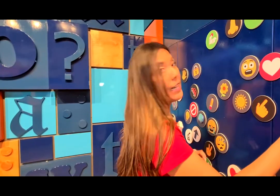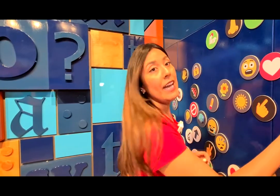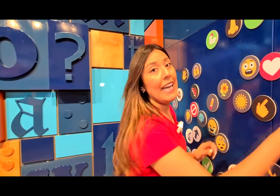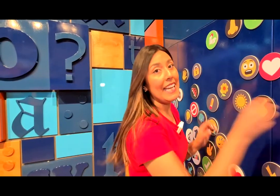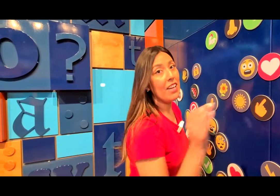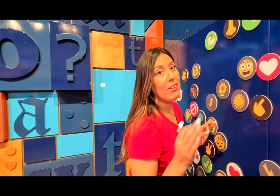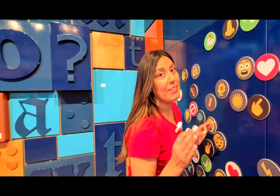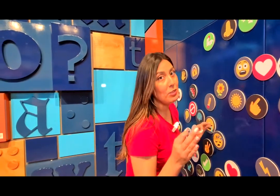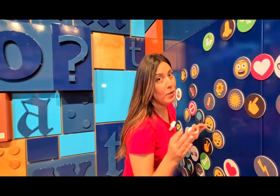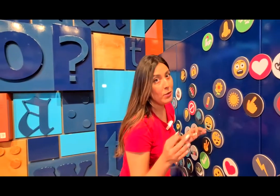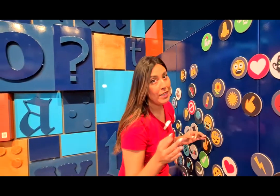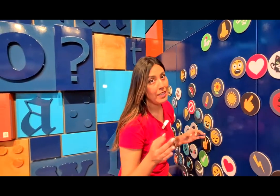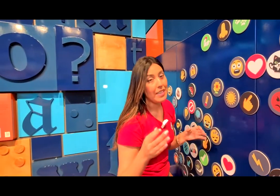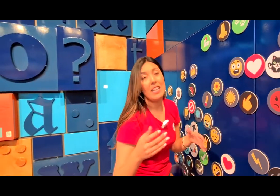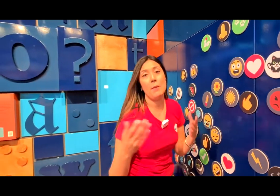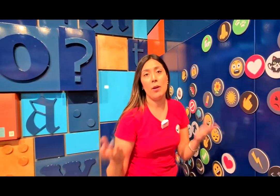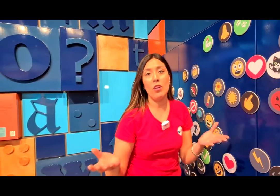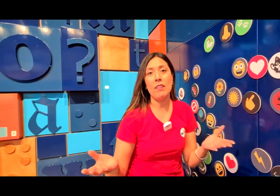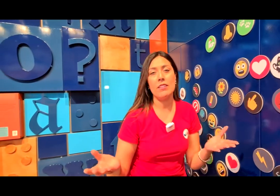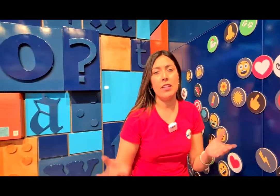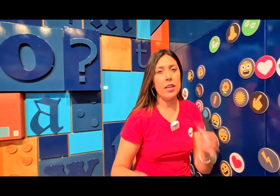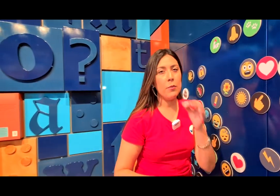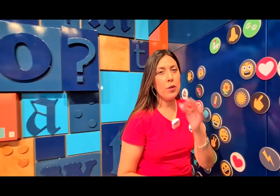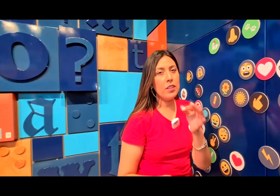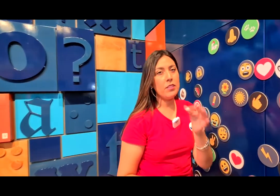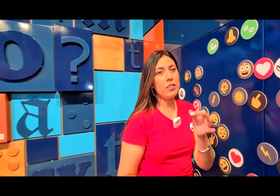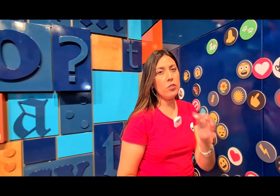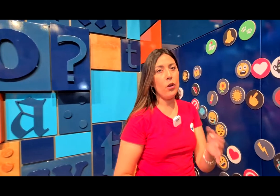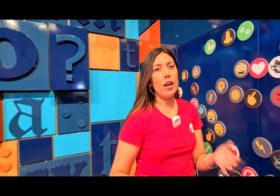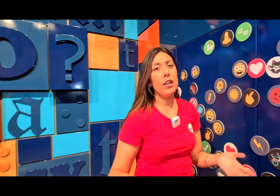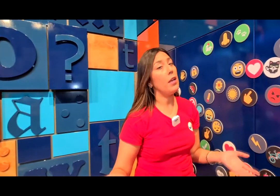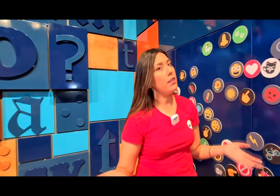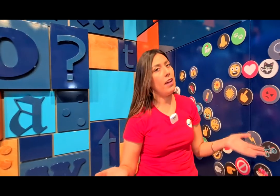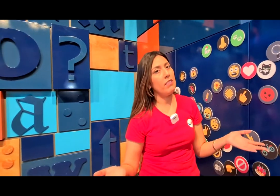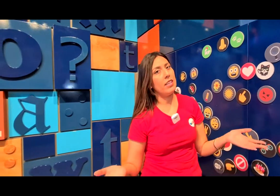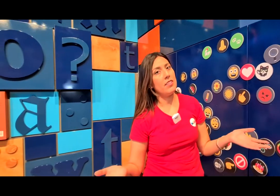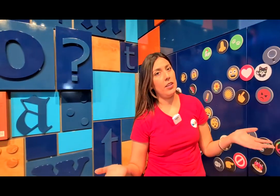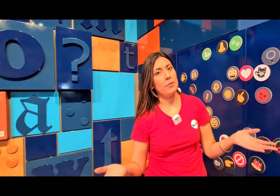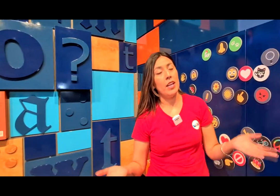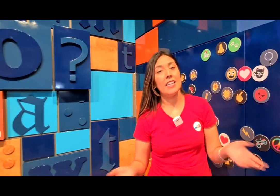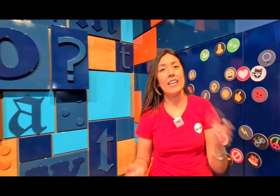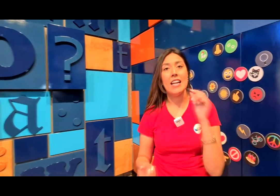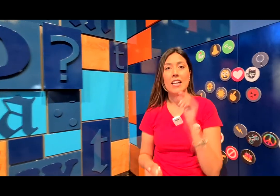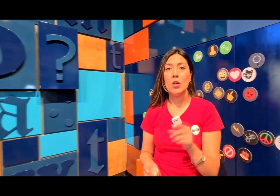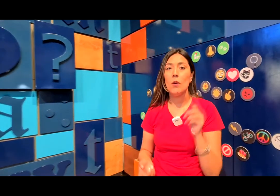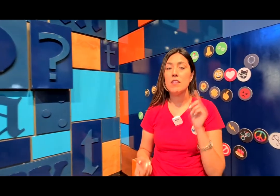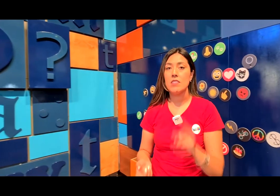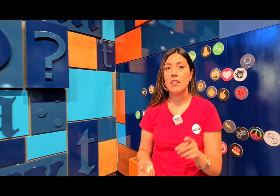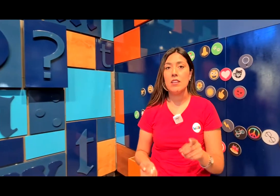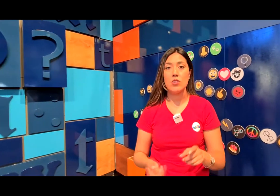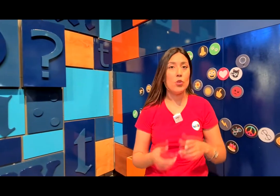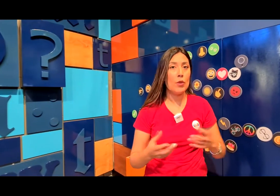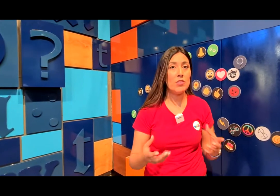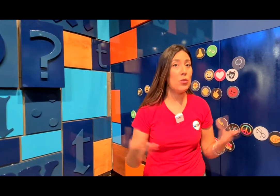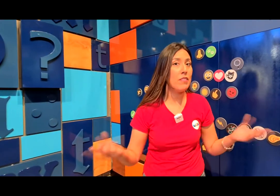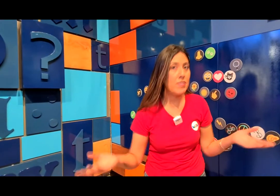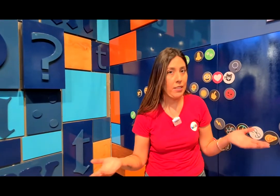El alfabeto manual hispanohablante es muy distinto al de habla inglesa, ya que la lengua de señas no es universal,